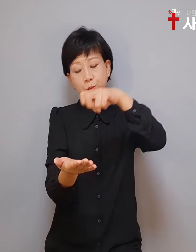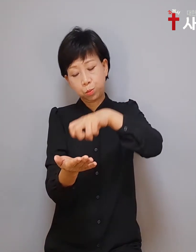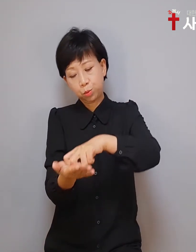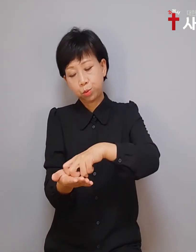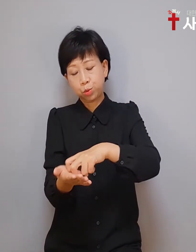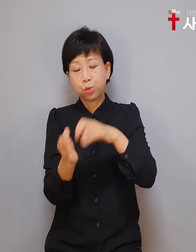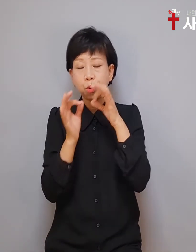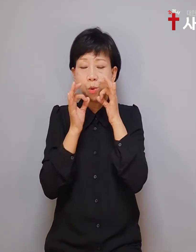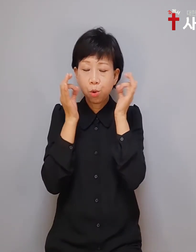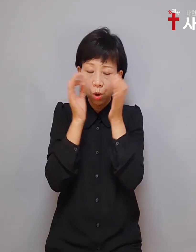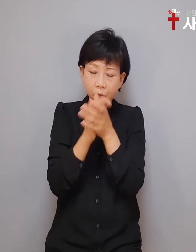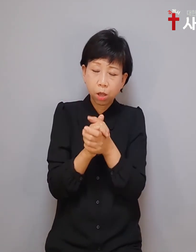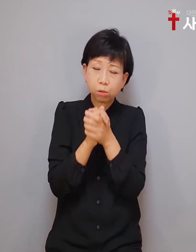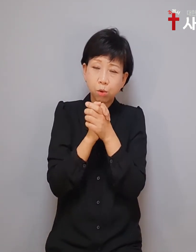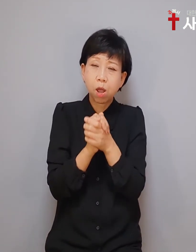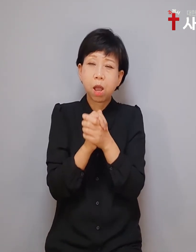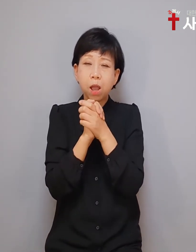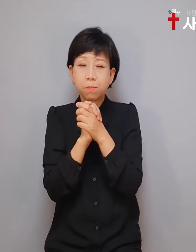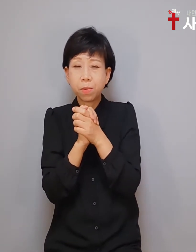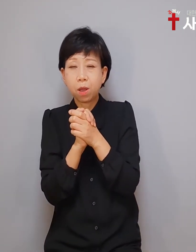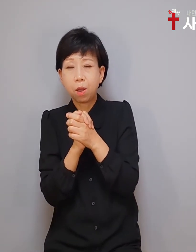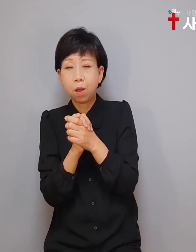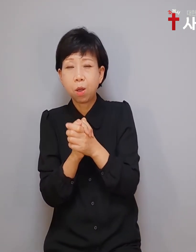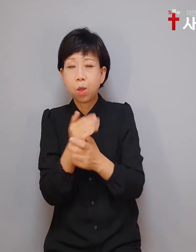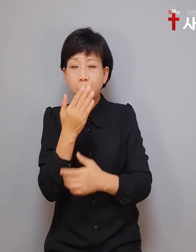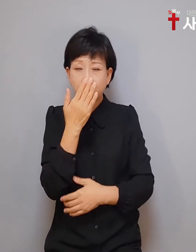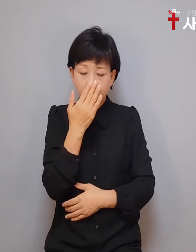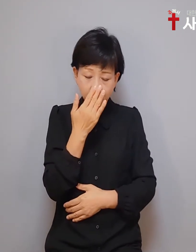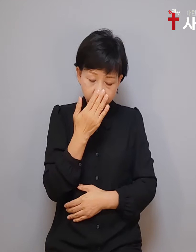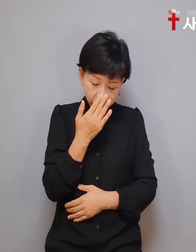무릎 꿇어 간구하고